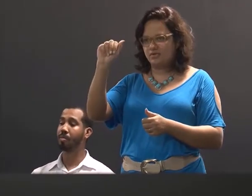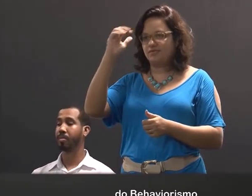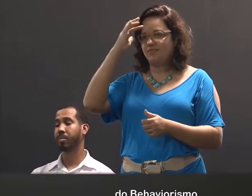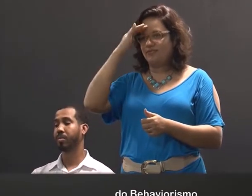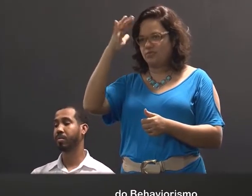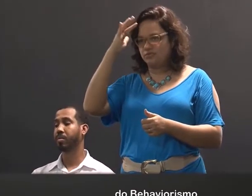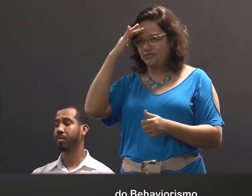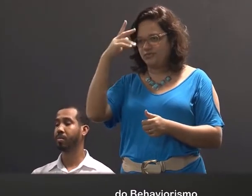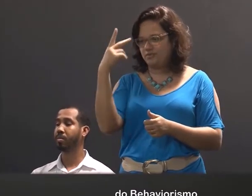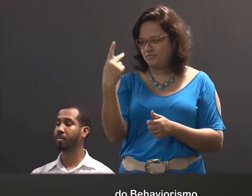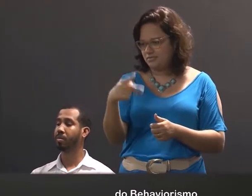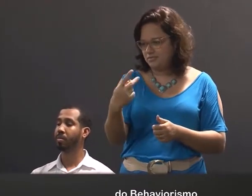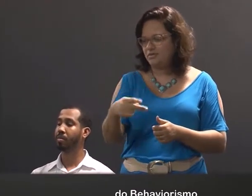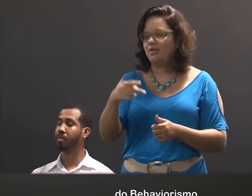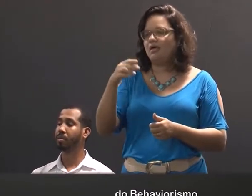do behaviorismo.